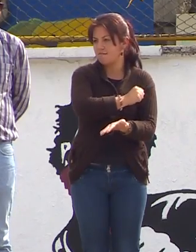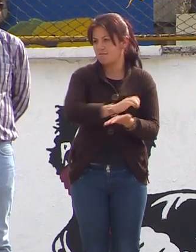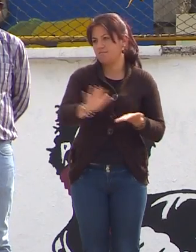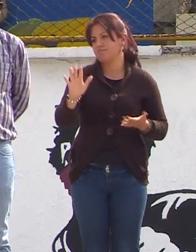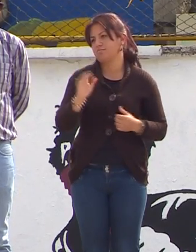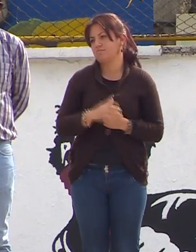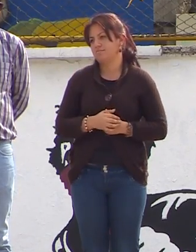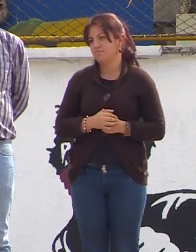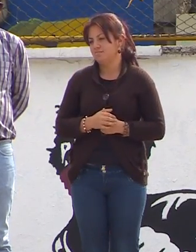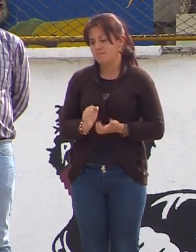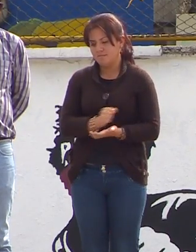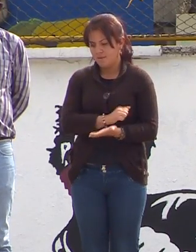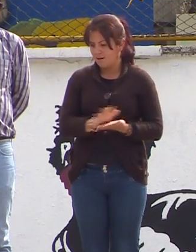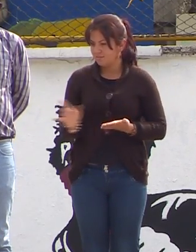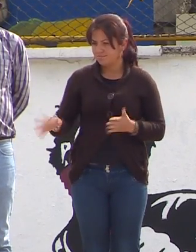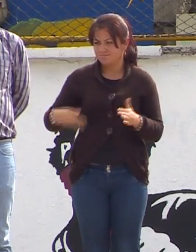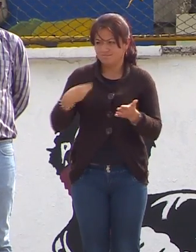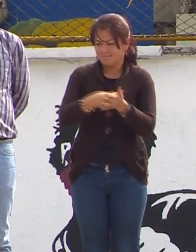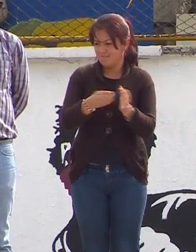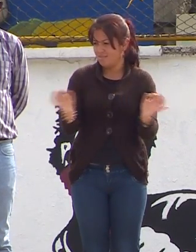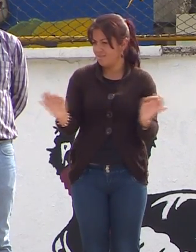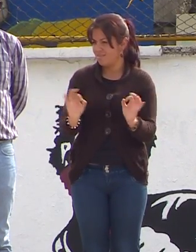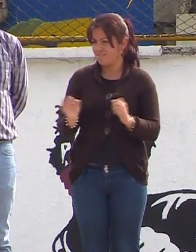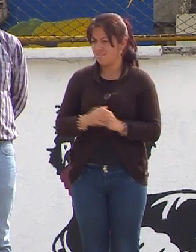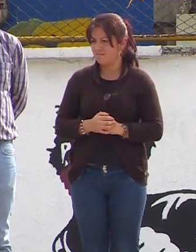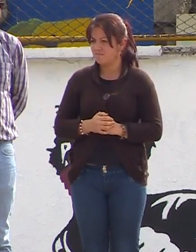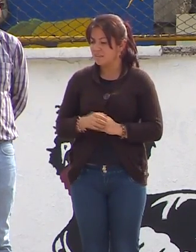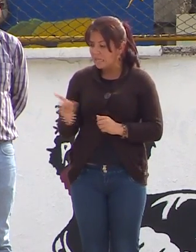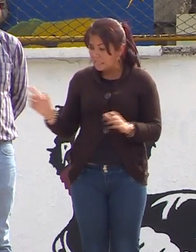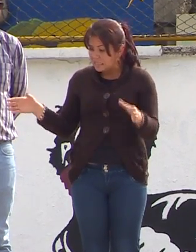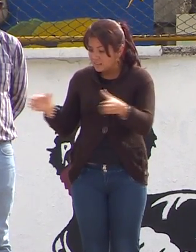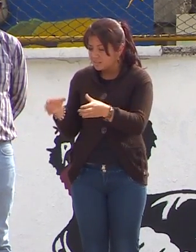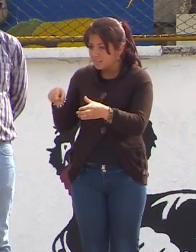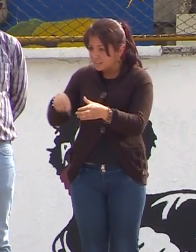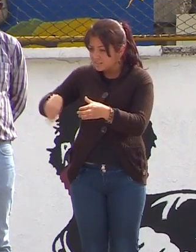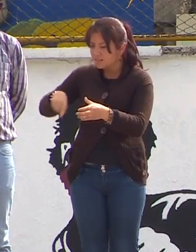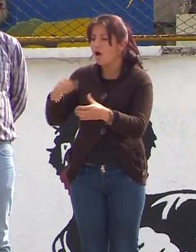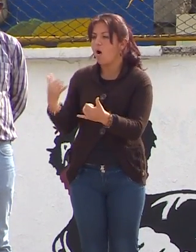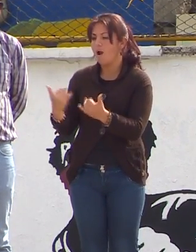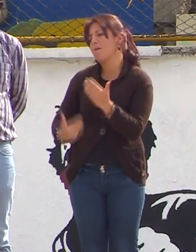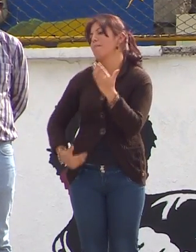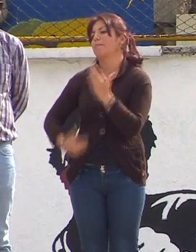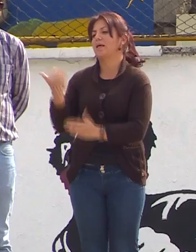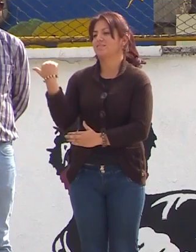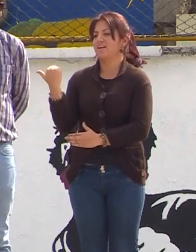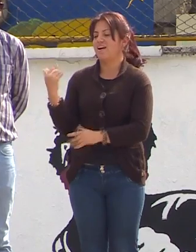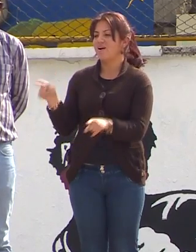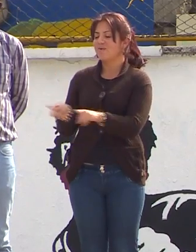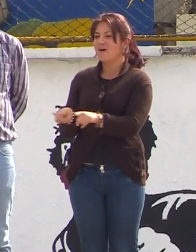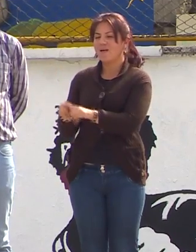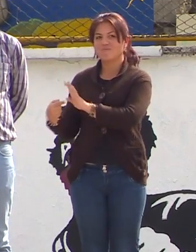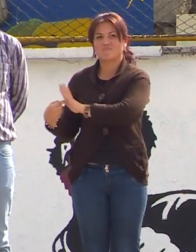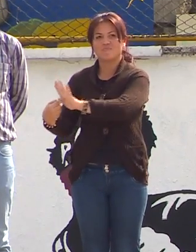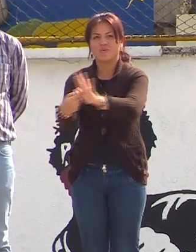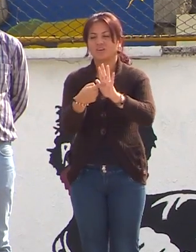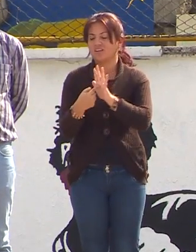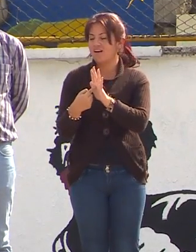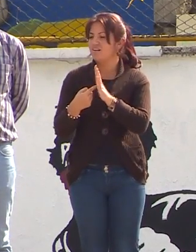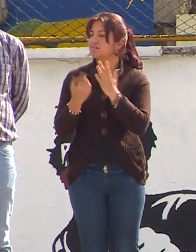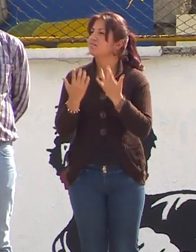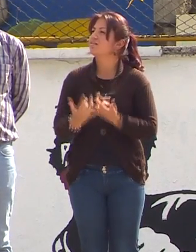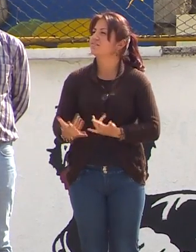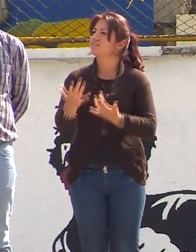gratis. Con ellos inauguramos hoy la esperanza de la